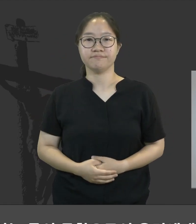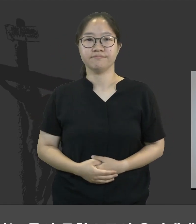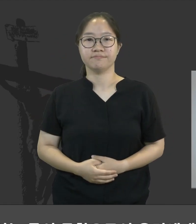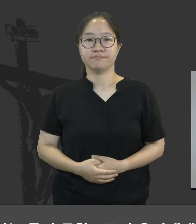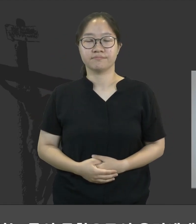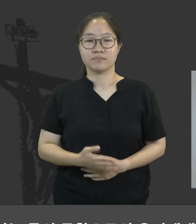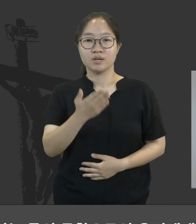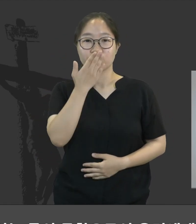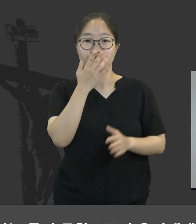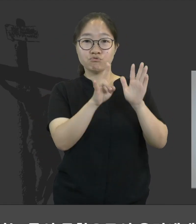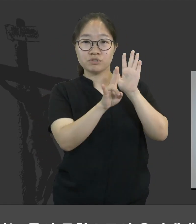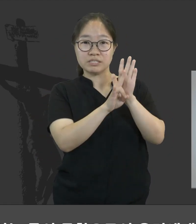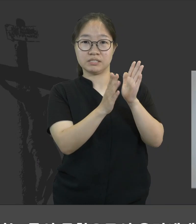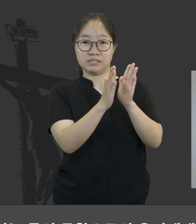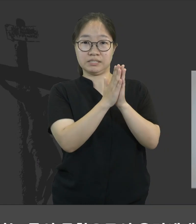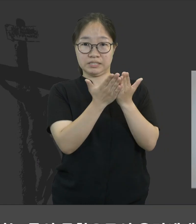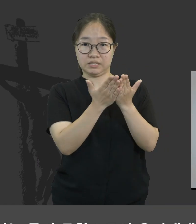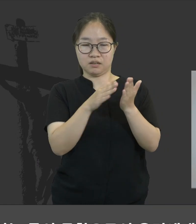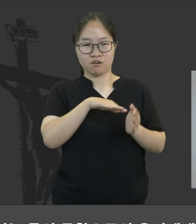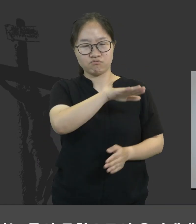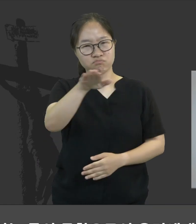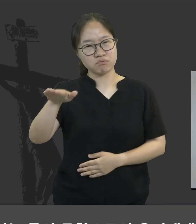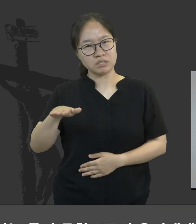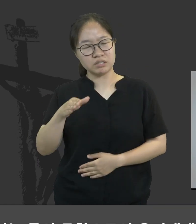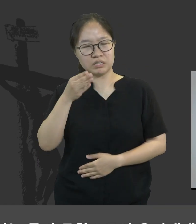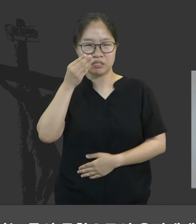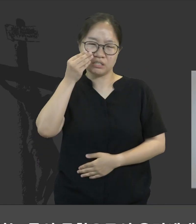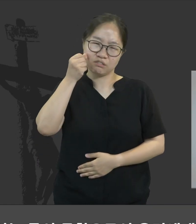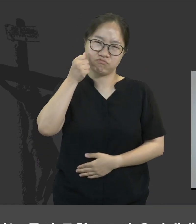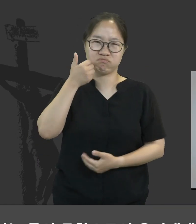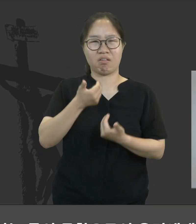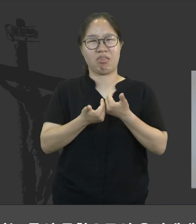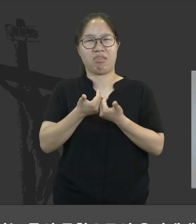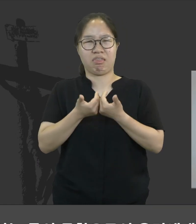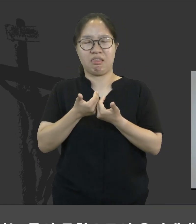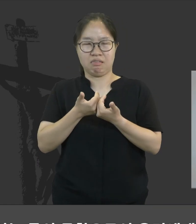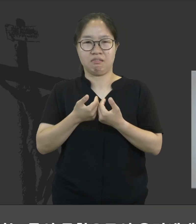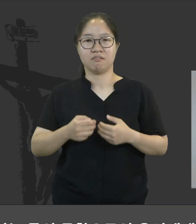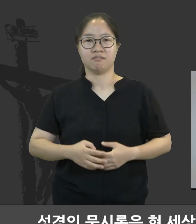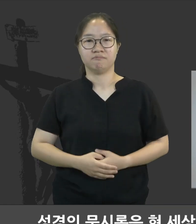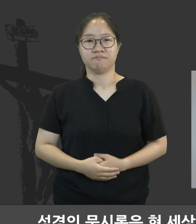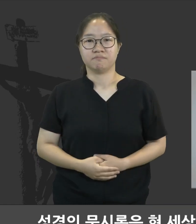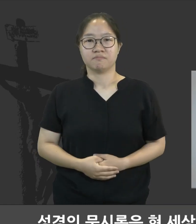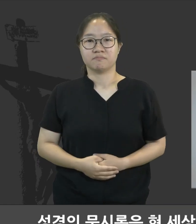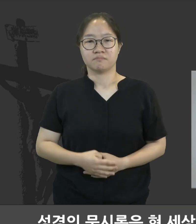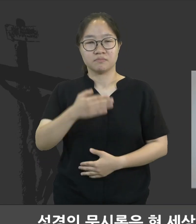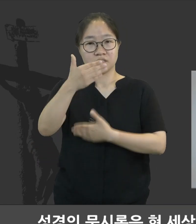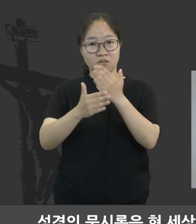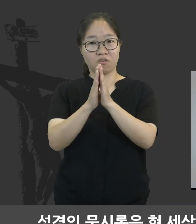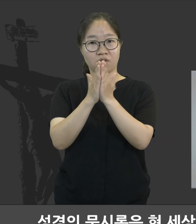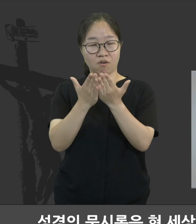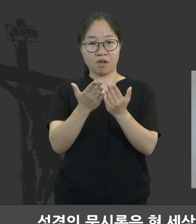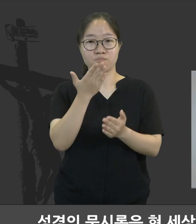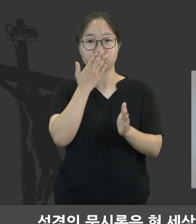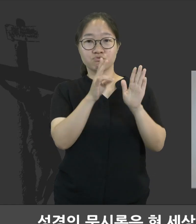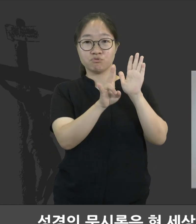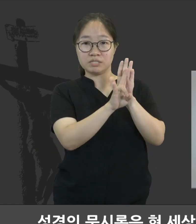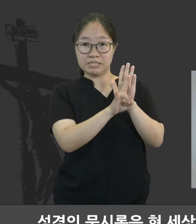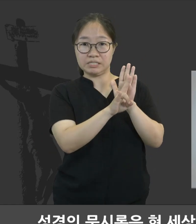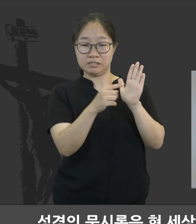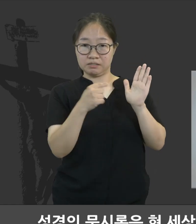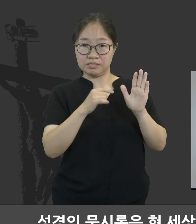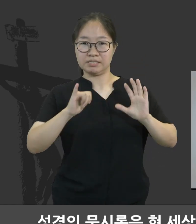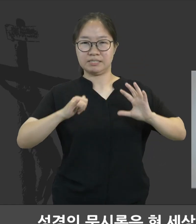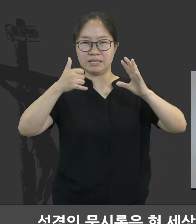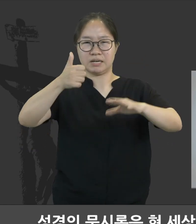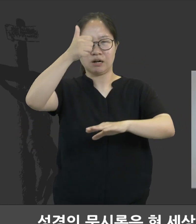묵시 문학으로서 우리에게 익숙하지 않은 장르입니다. 성경의 묵시록은 현 세상의 종말을